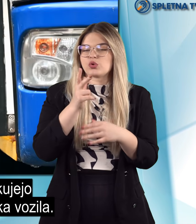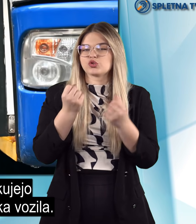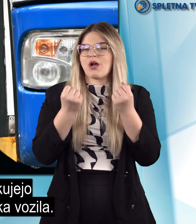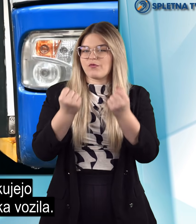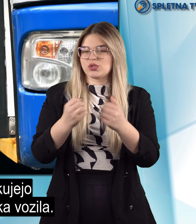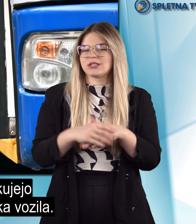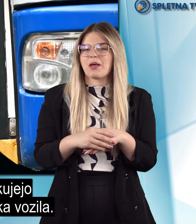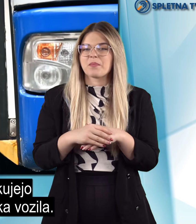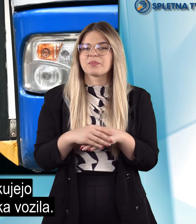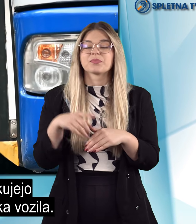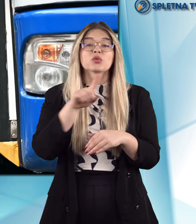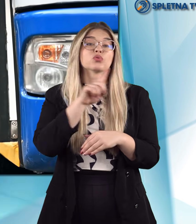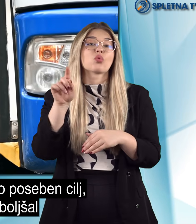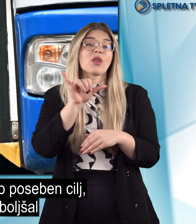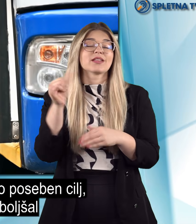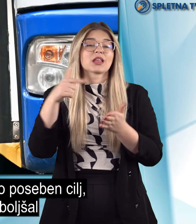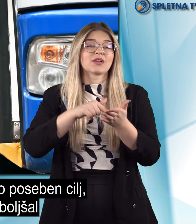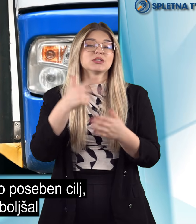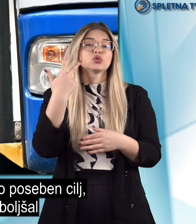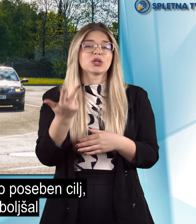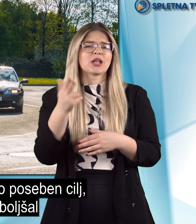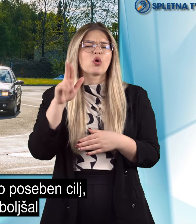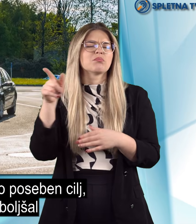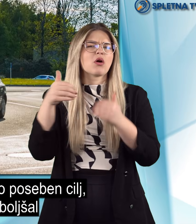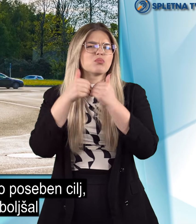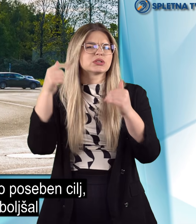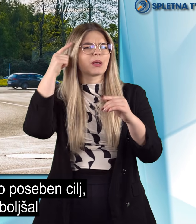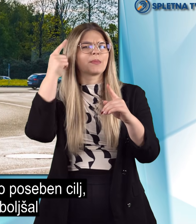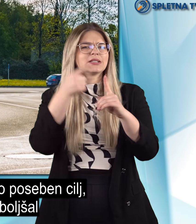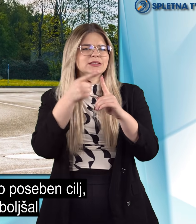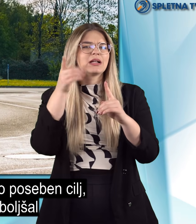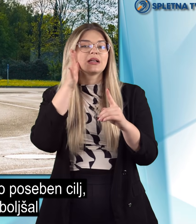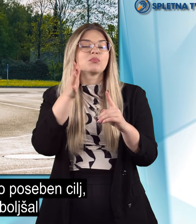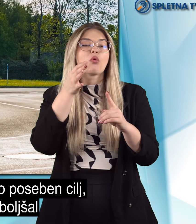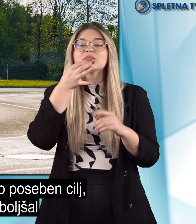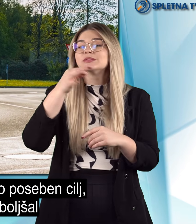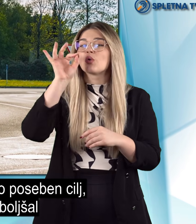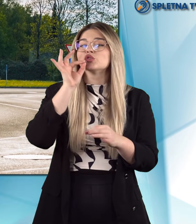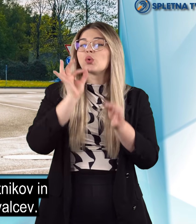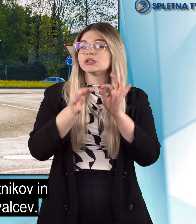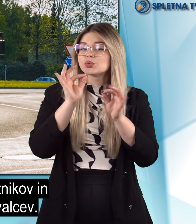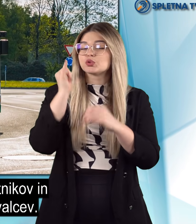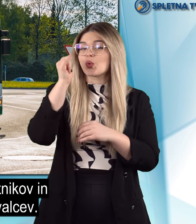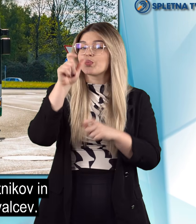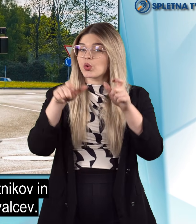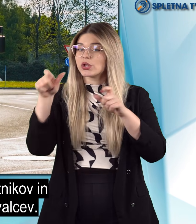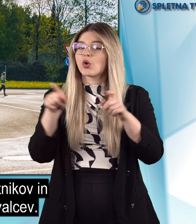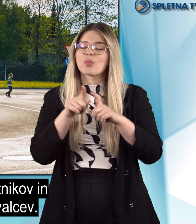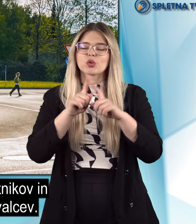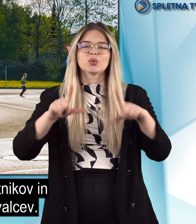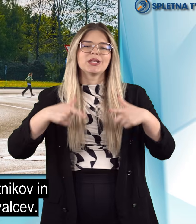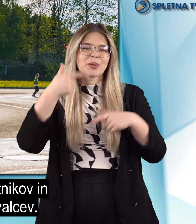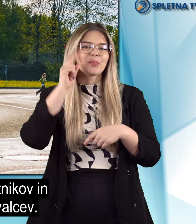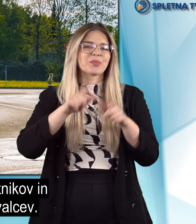pričakujejo nova ekološka vozila. Do leta 2030 imajo poseben cilj, ki bo še